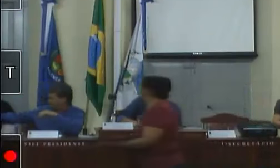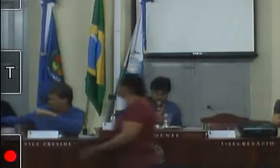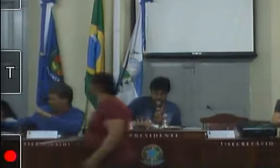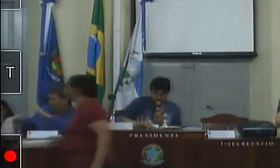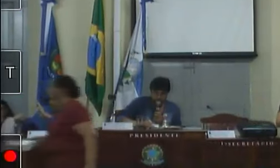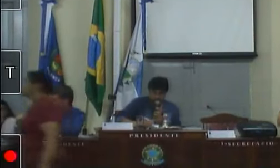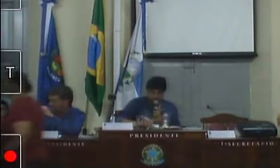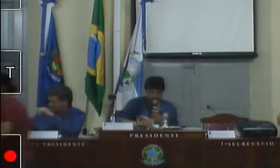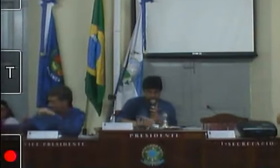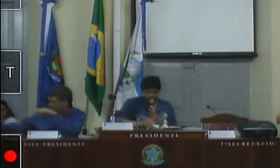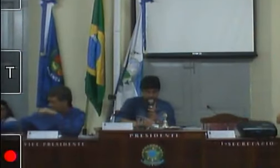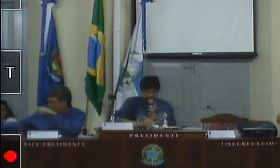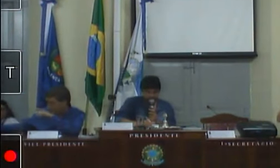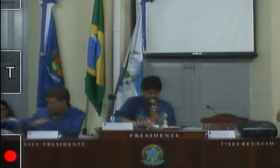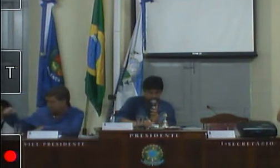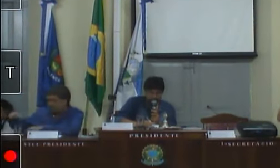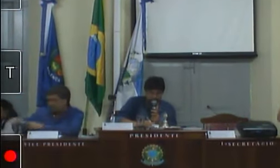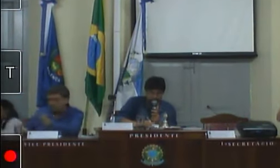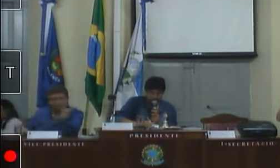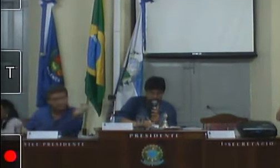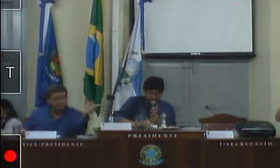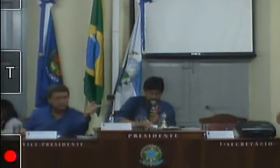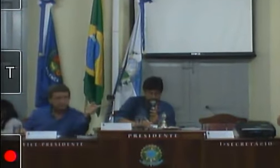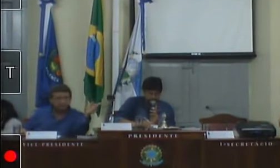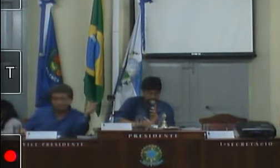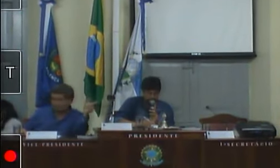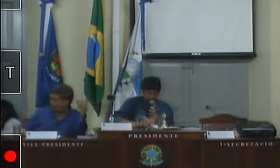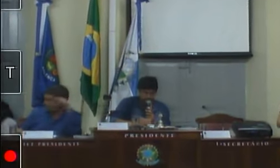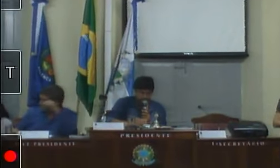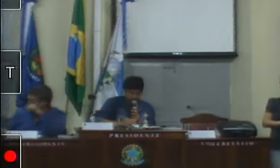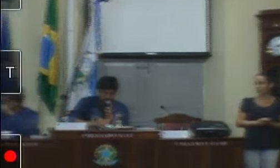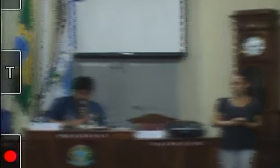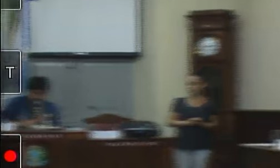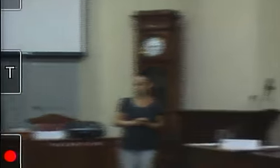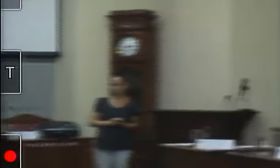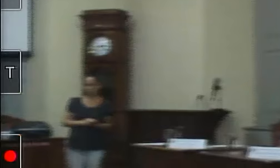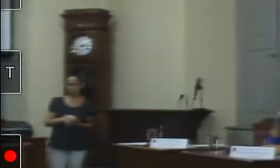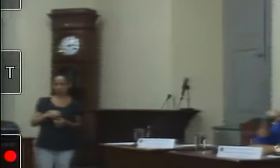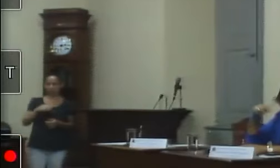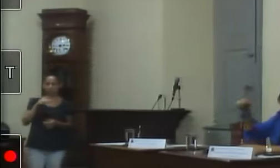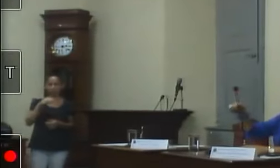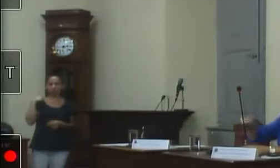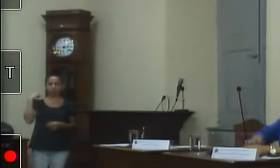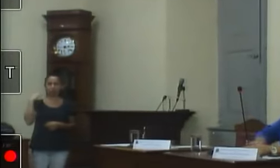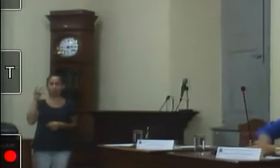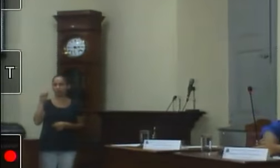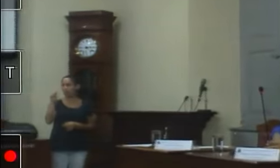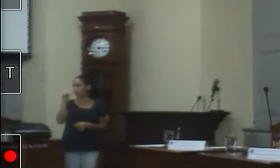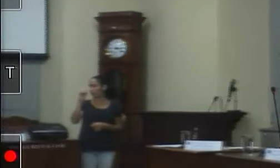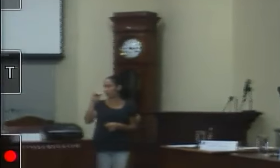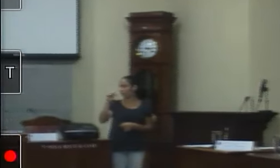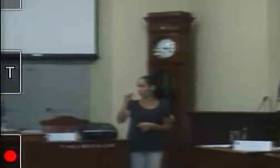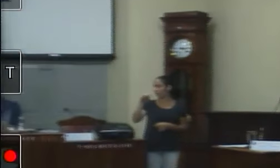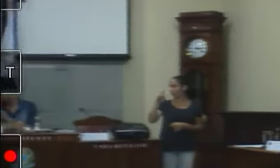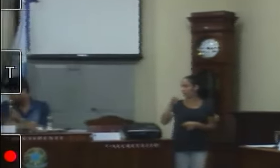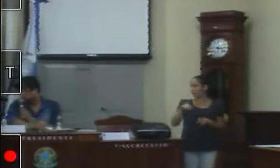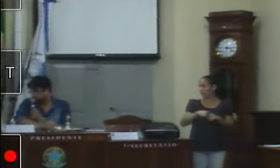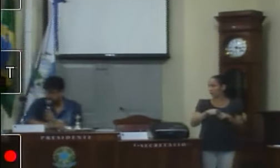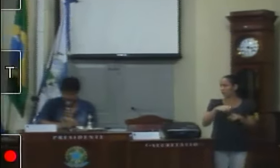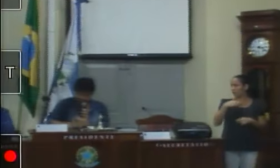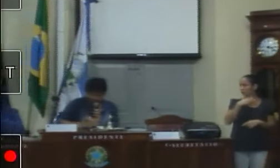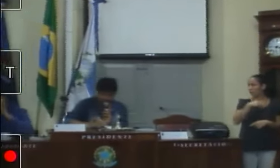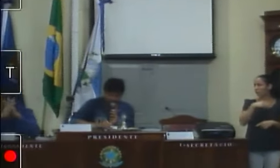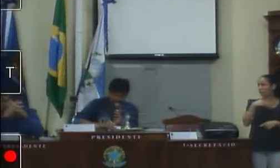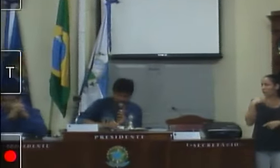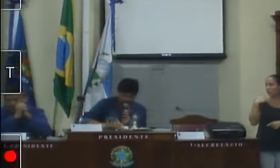David Nogueira se encontra na casa. Fabiane Vasconcelos. Presente. O vereador Fábio Antônio também se encontra